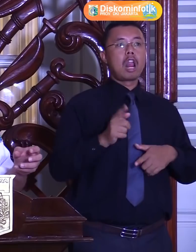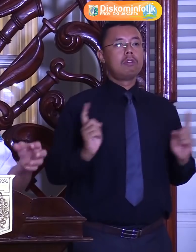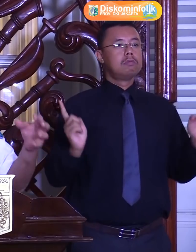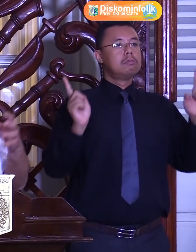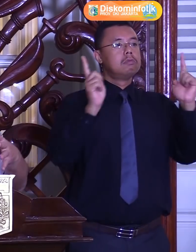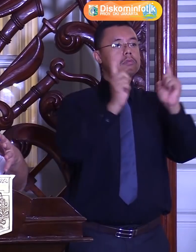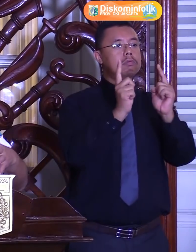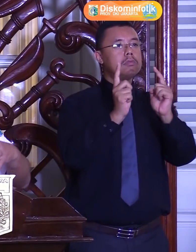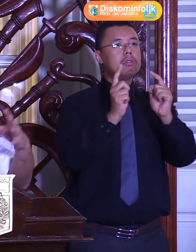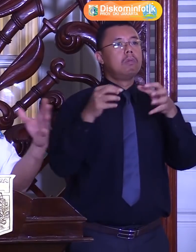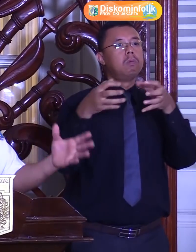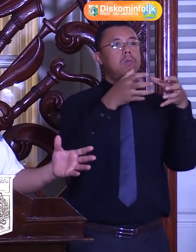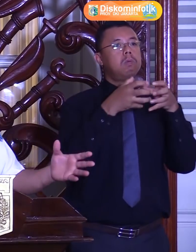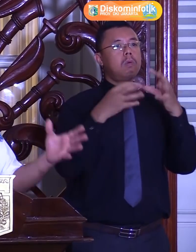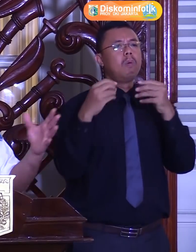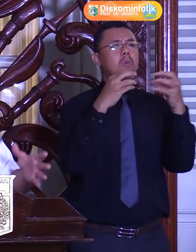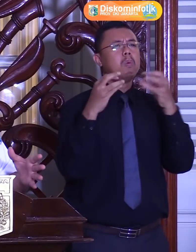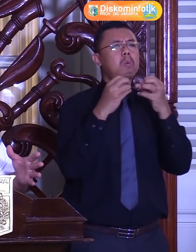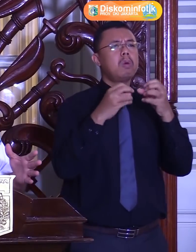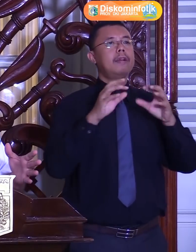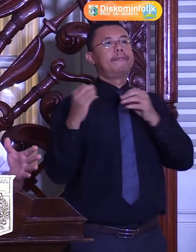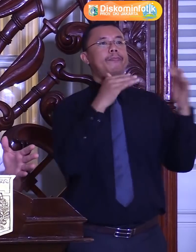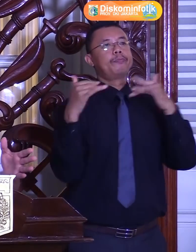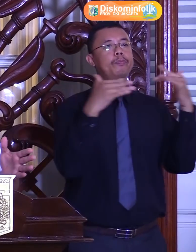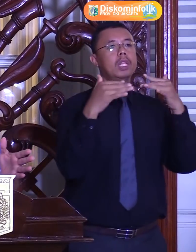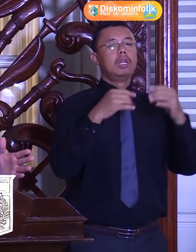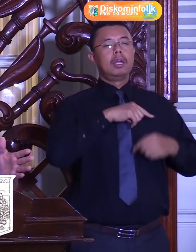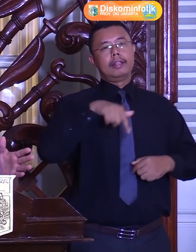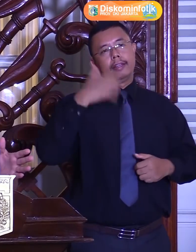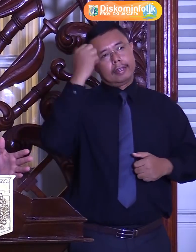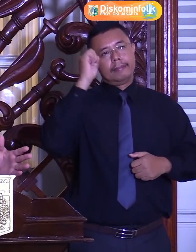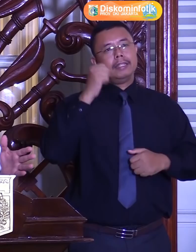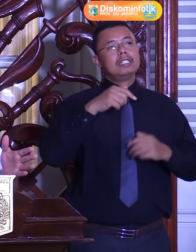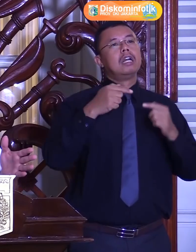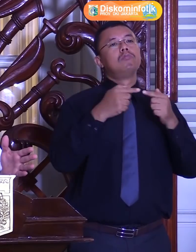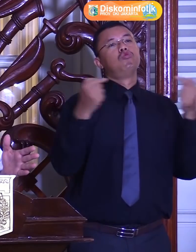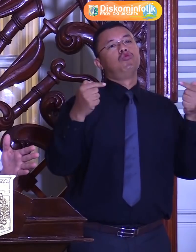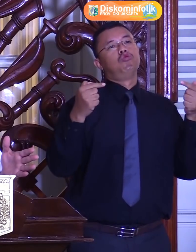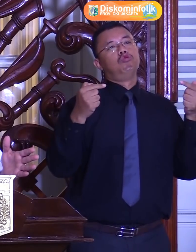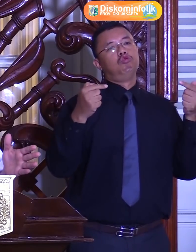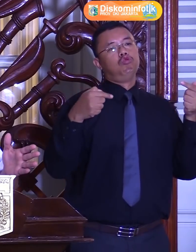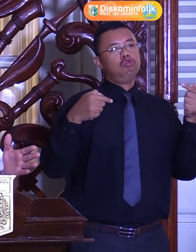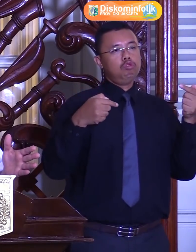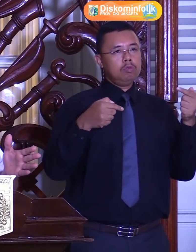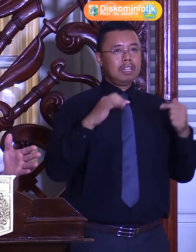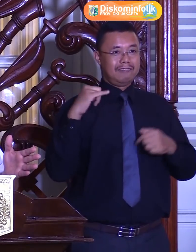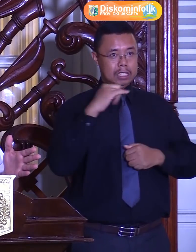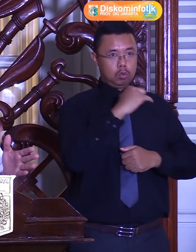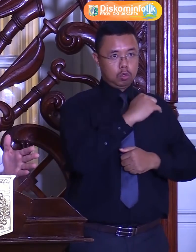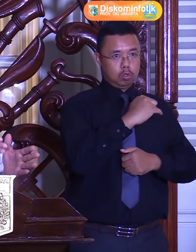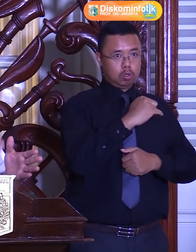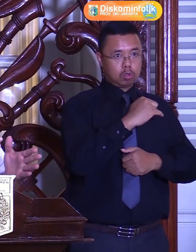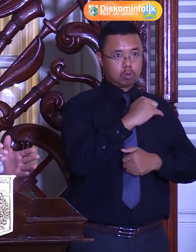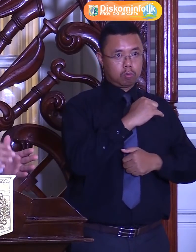orang itu terus berjalan, maka kita tidak bisa memutus mata rantainya.